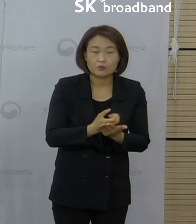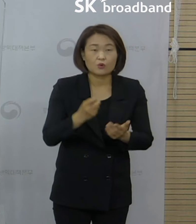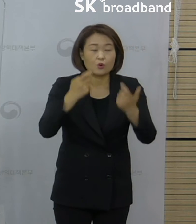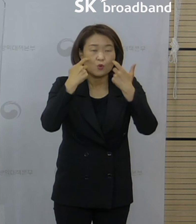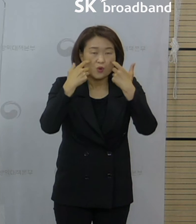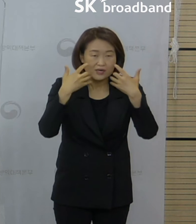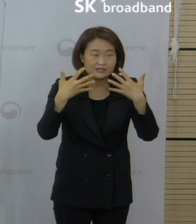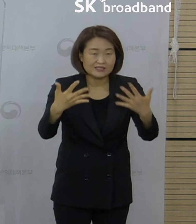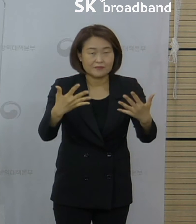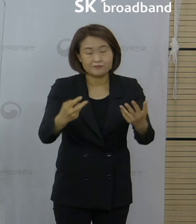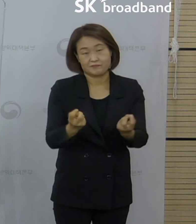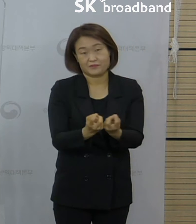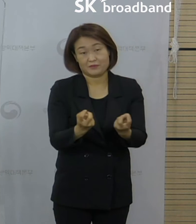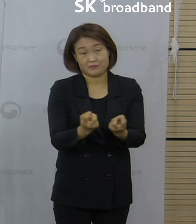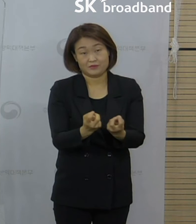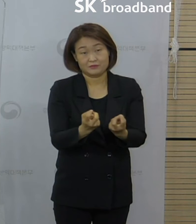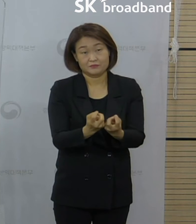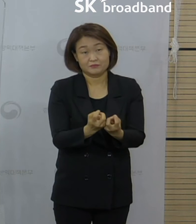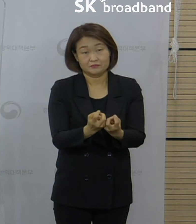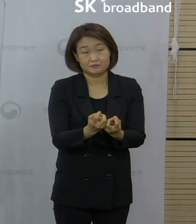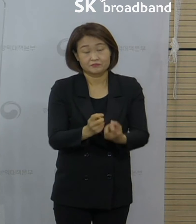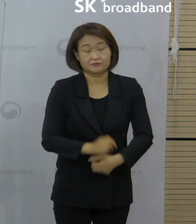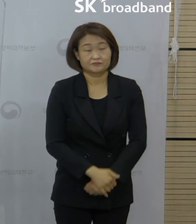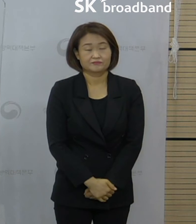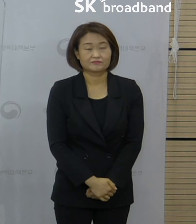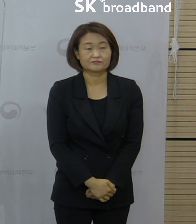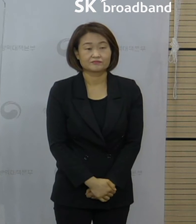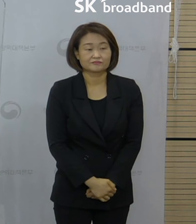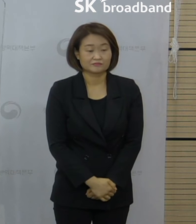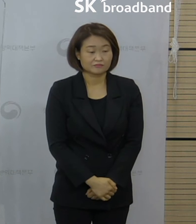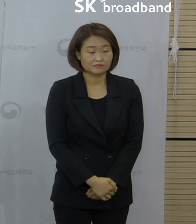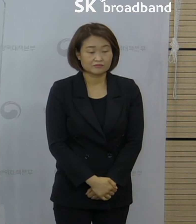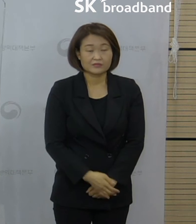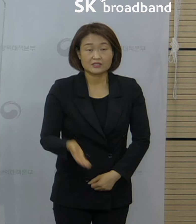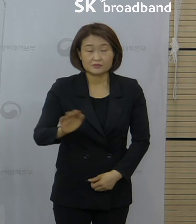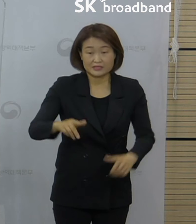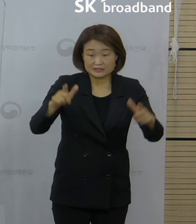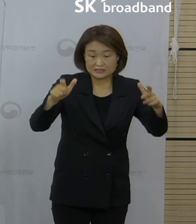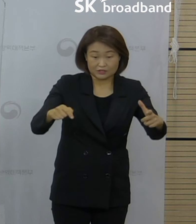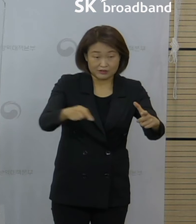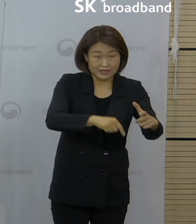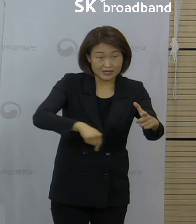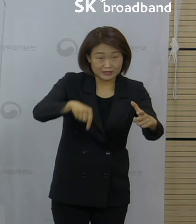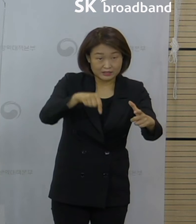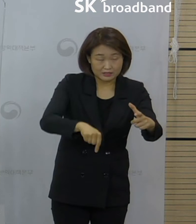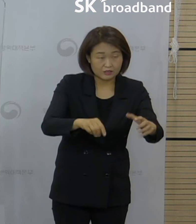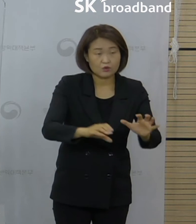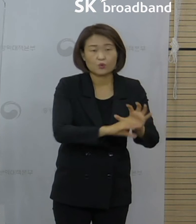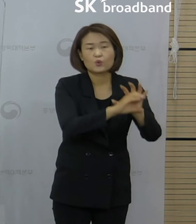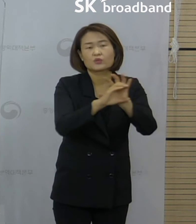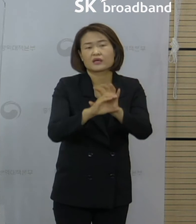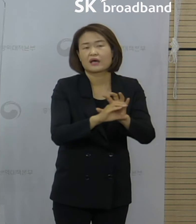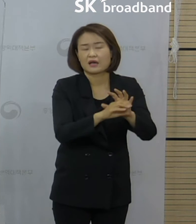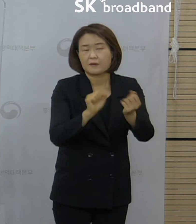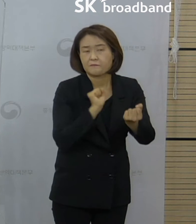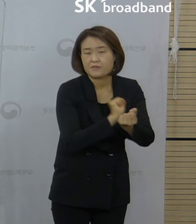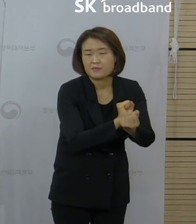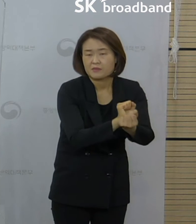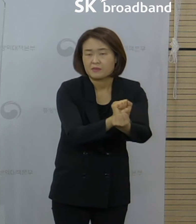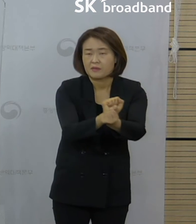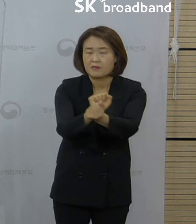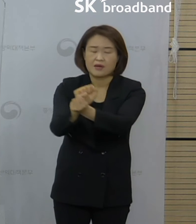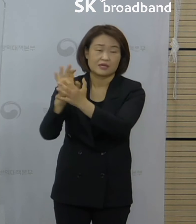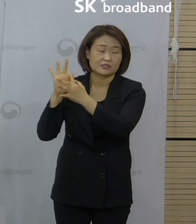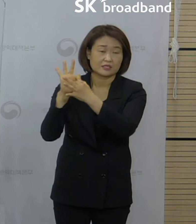우리의 도구입니다. 그럼에도 불구하고 지역사회에 어느 정도의 코로나19 환자 발생이 있고